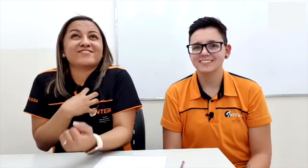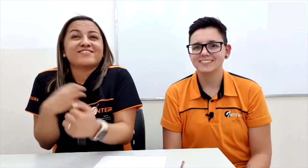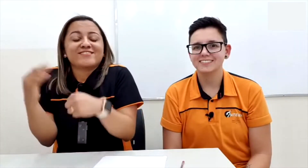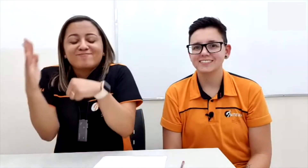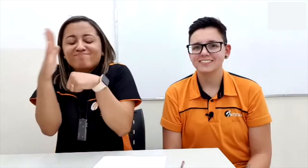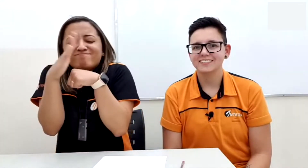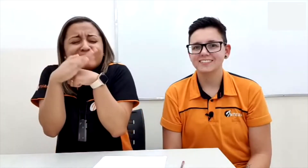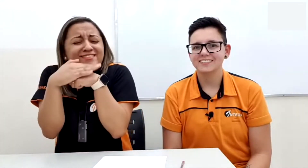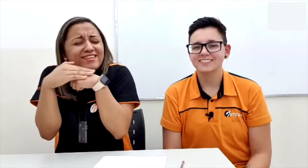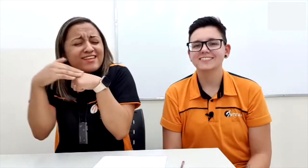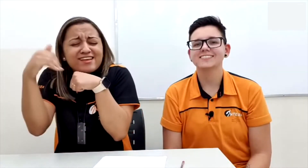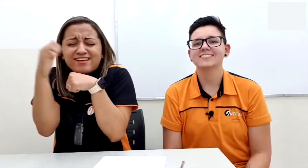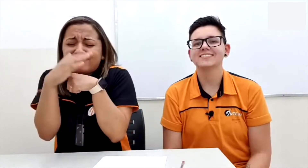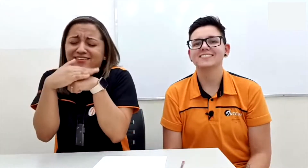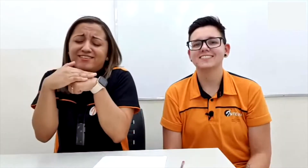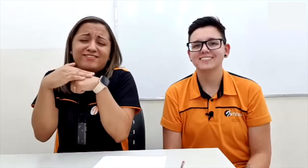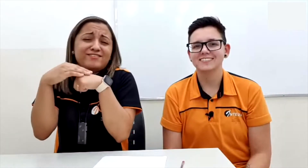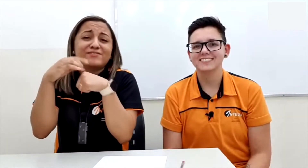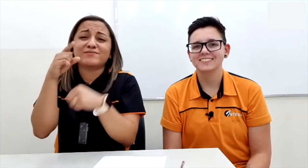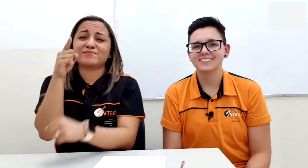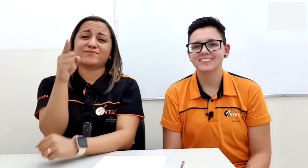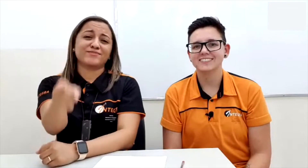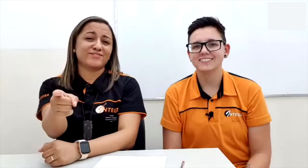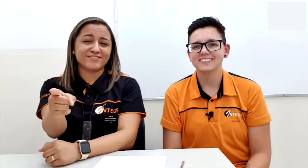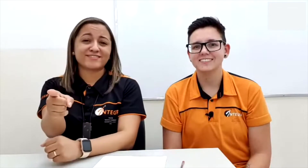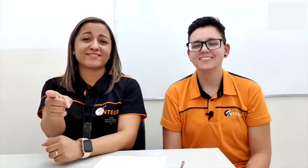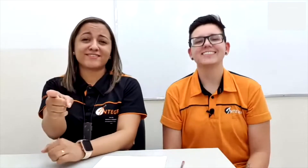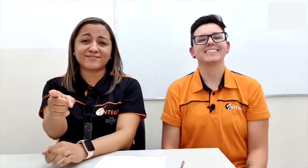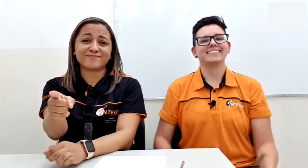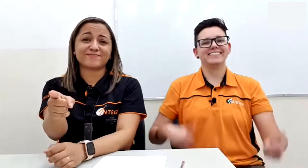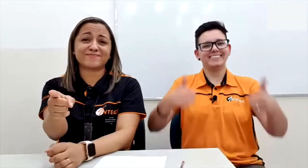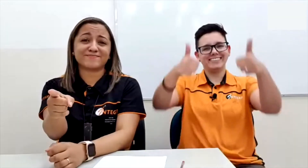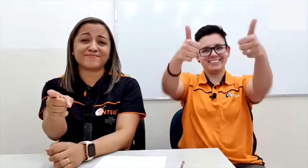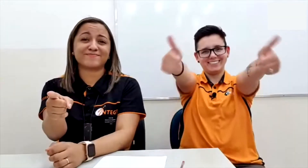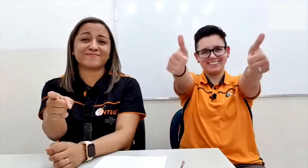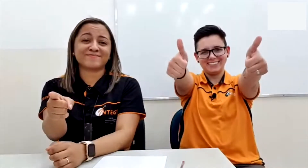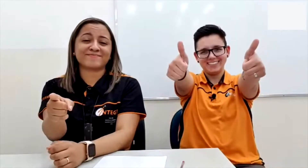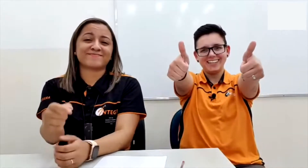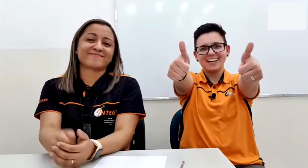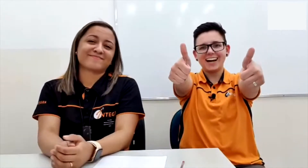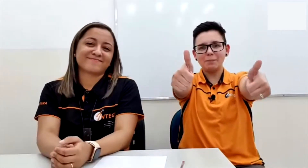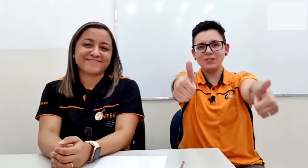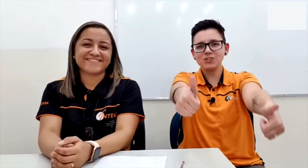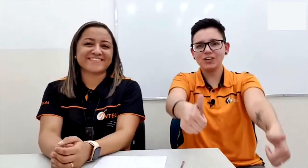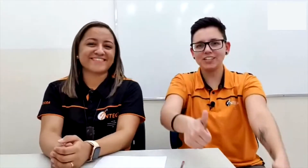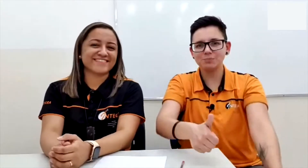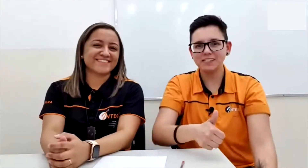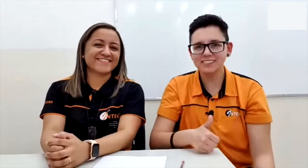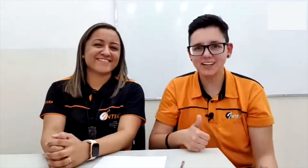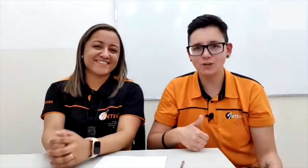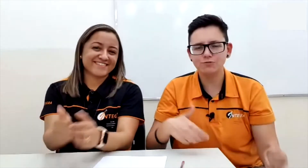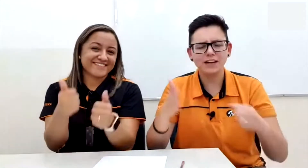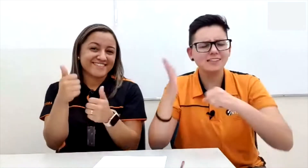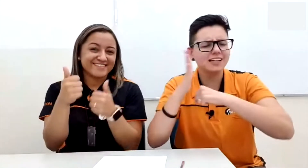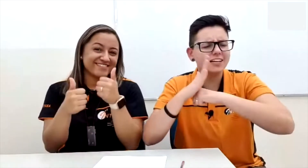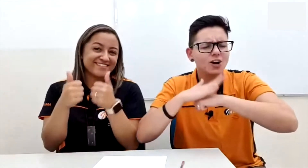sinto um carinho enorme por você. Caprichou na expressão? Fez aí,